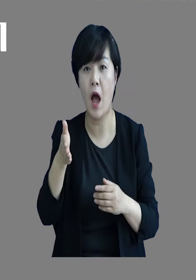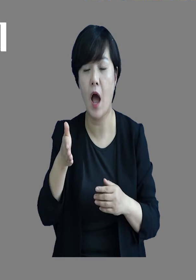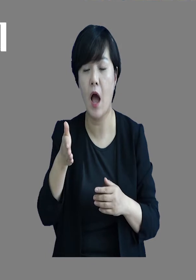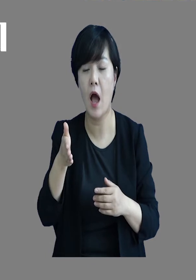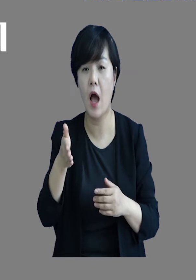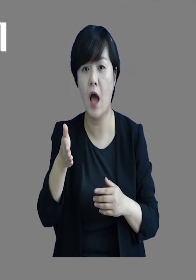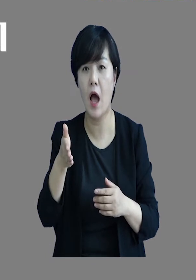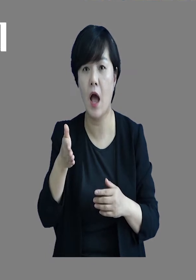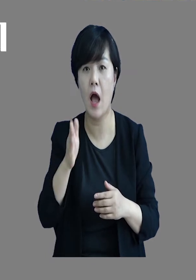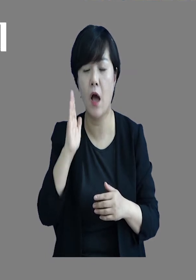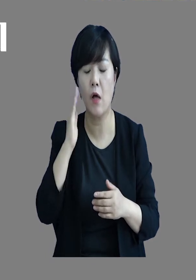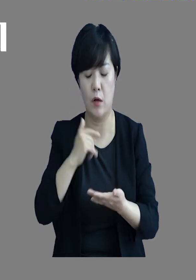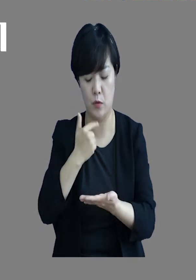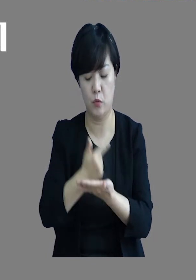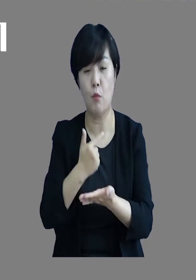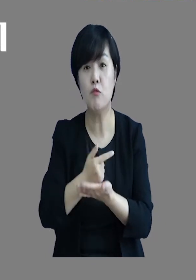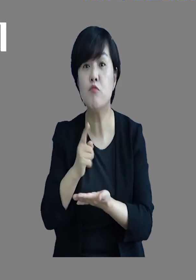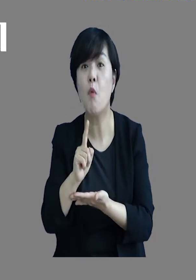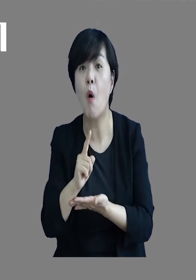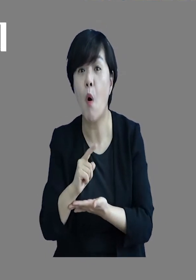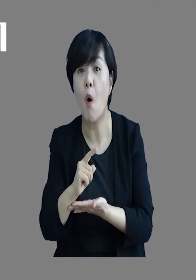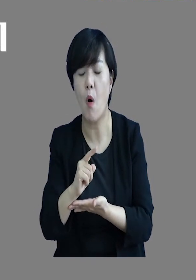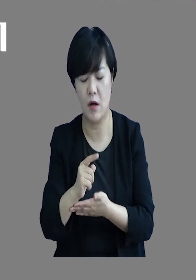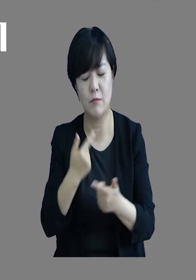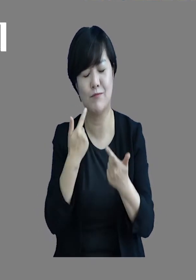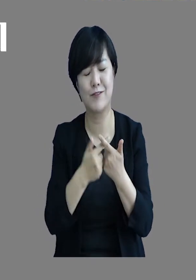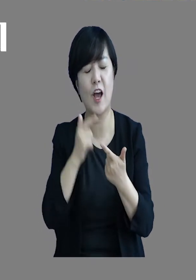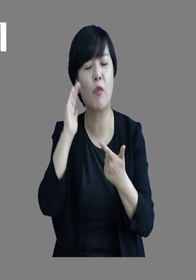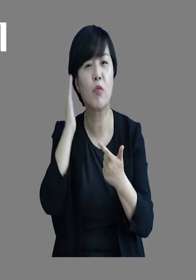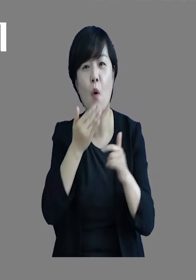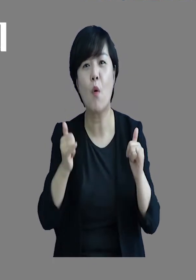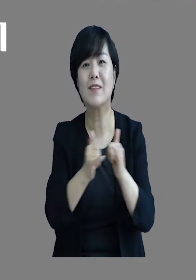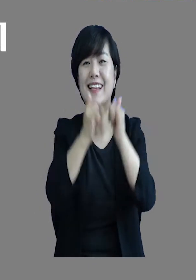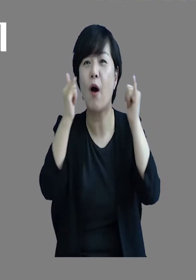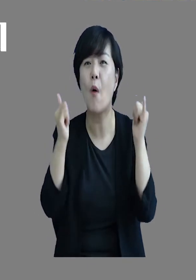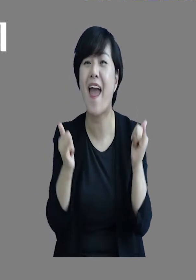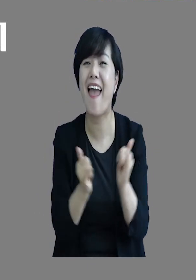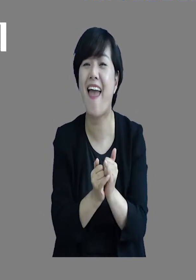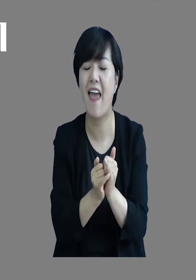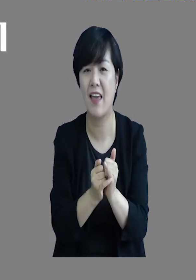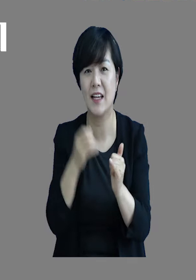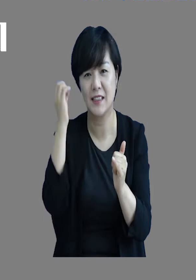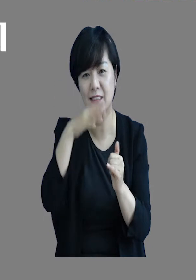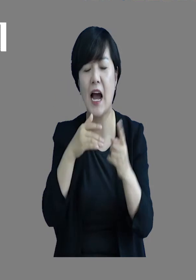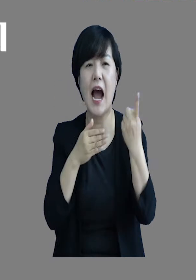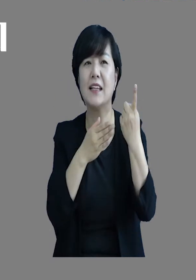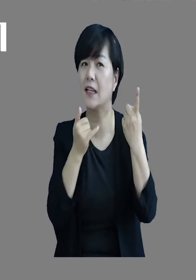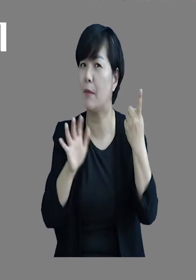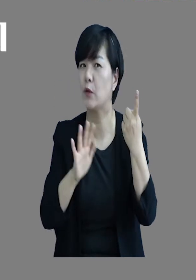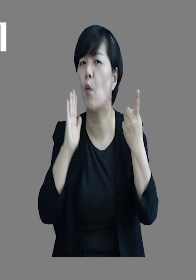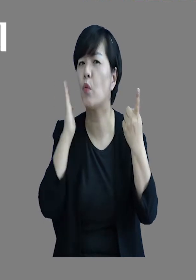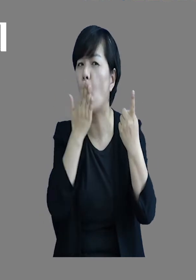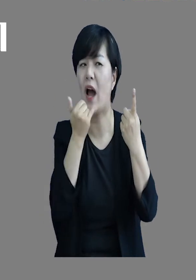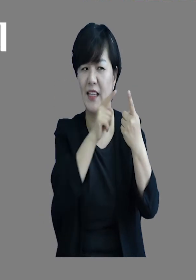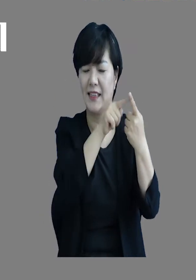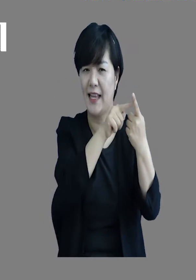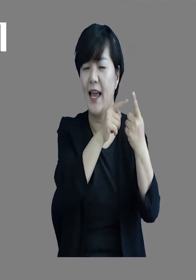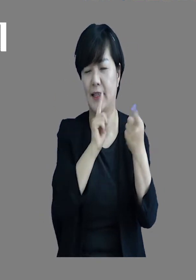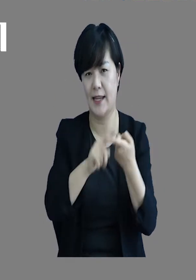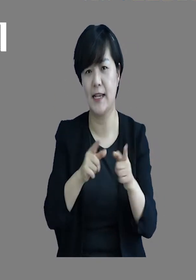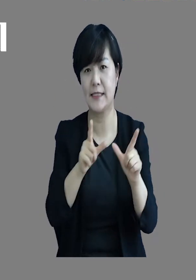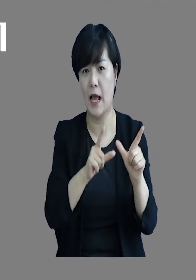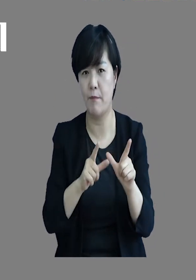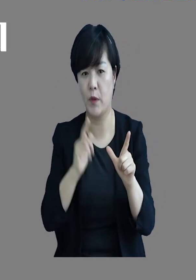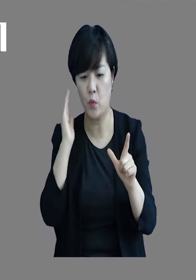수화통역학과인데요. 논문은 뭐냐 하면 부산 농사회의 그냥 한 인간이 아닌 농아인의 삶을,